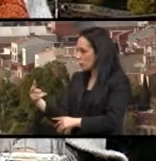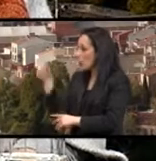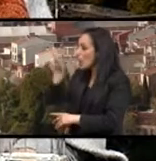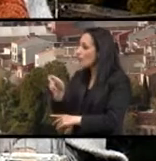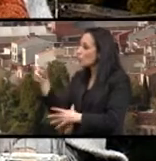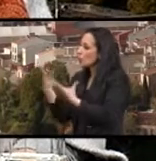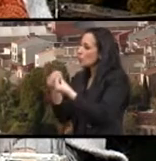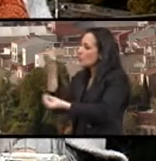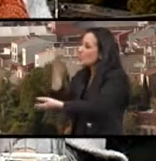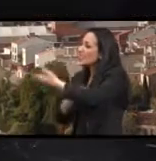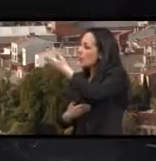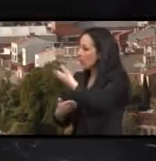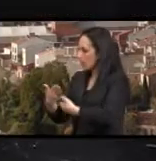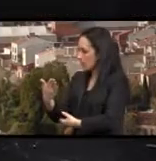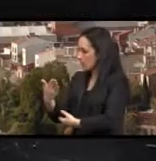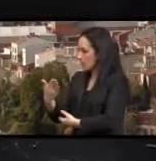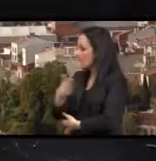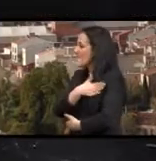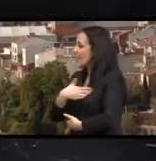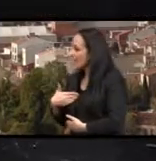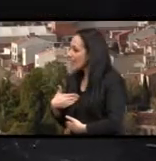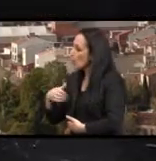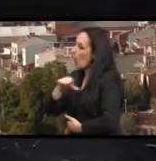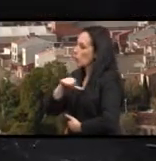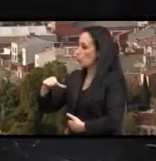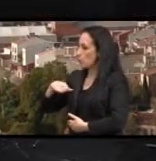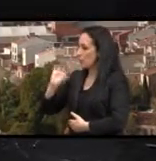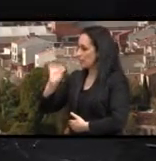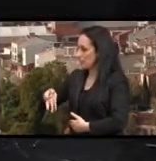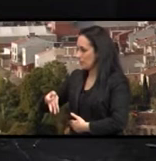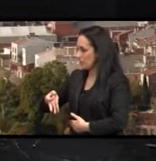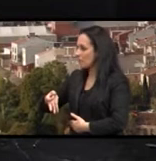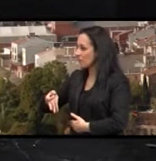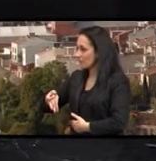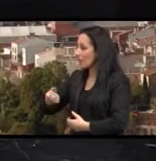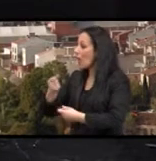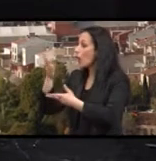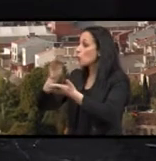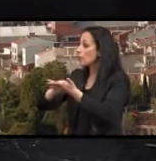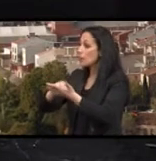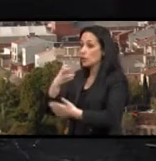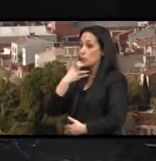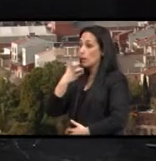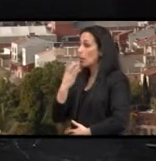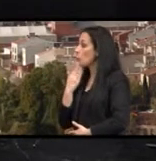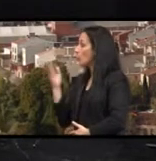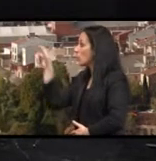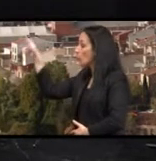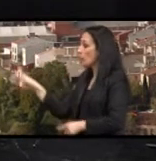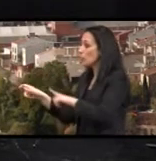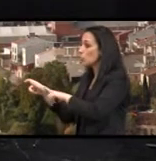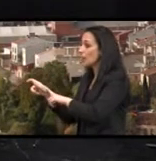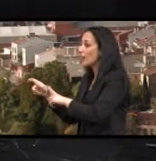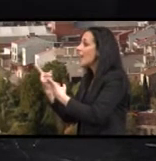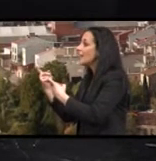altres, necessitem molt dels altres. Jo a vegades dic, escolta, necessito un moment els teus ulls, perquè els necessito, que una cosa algú me la miri,